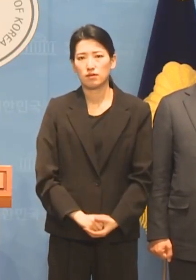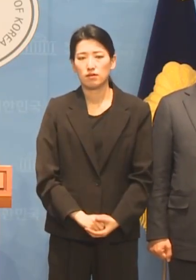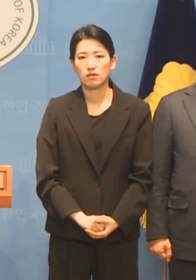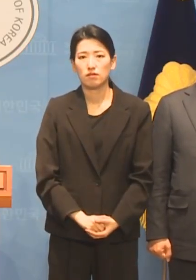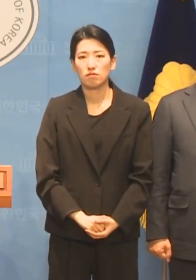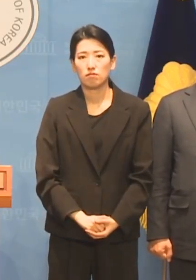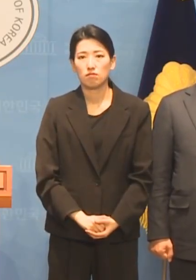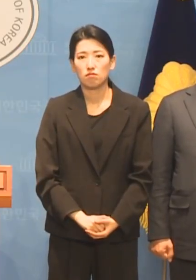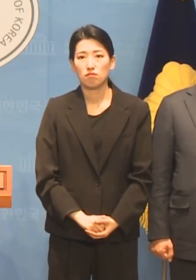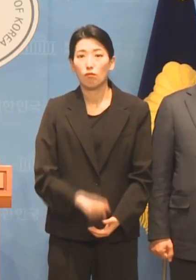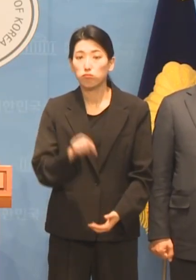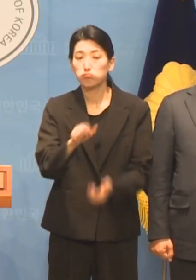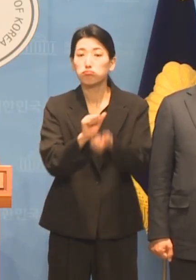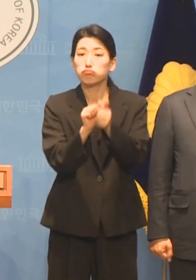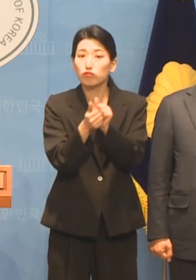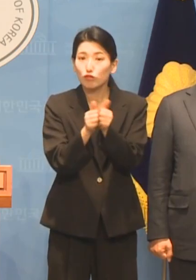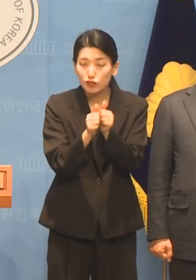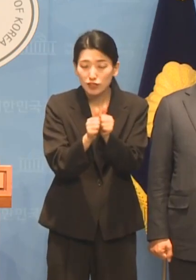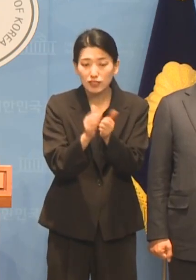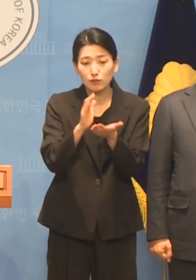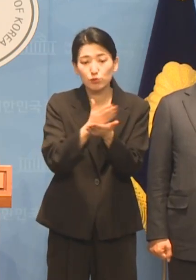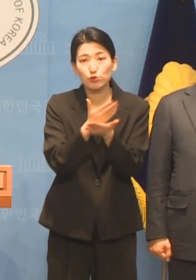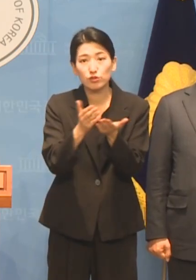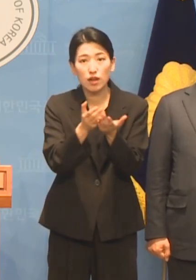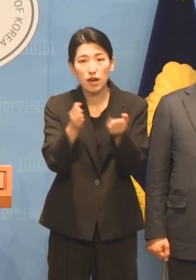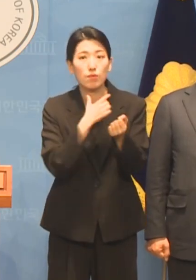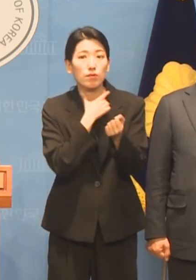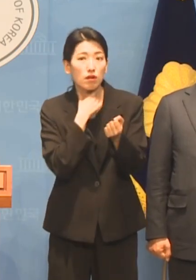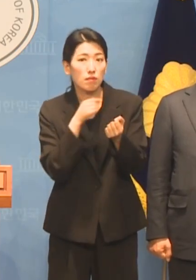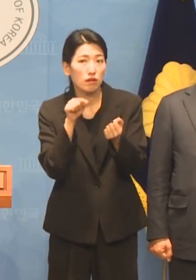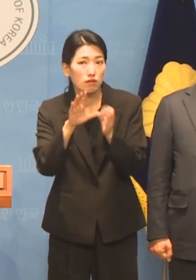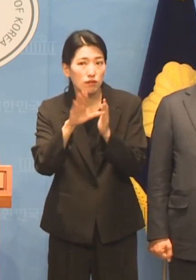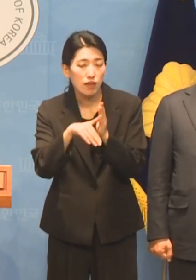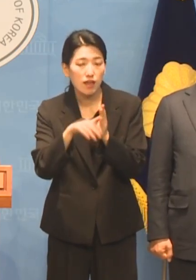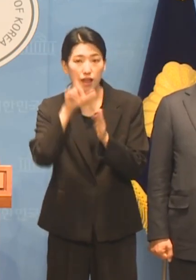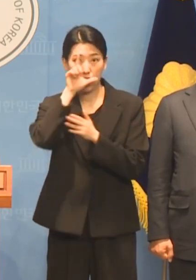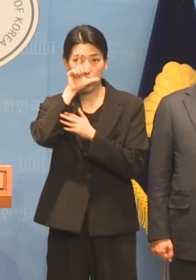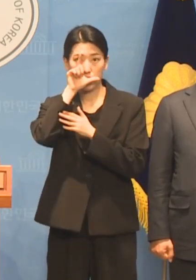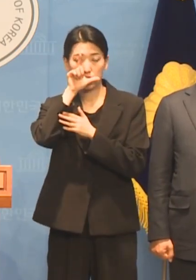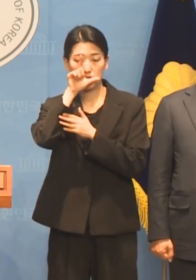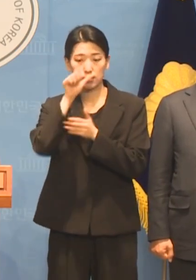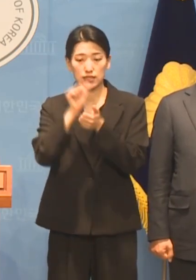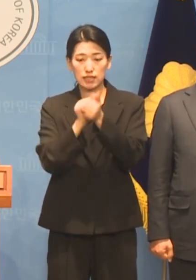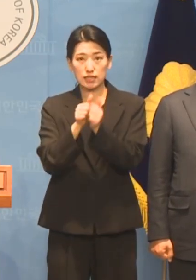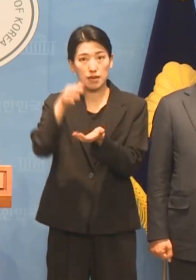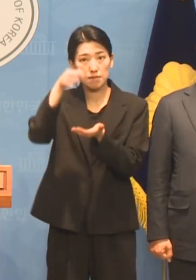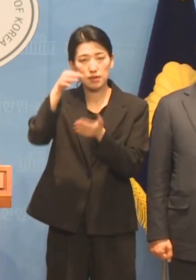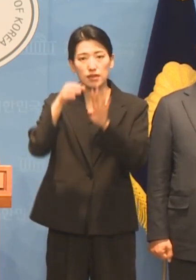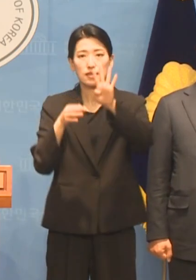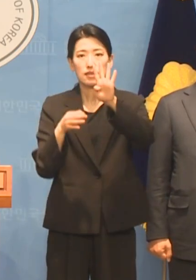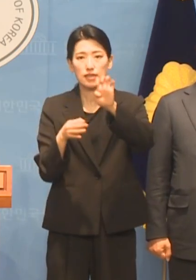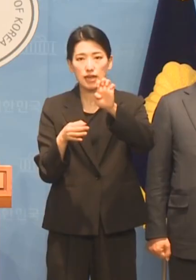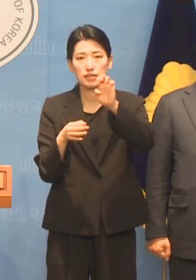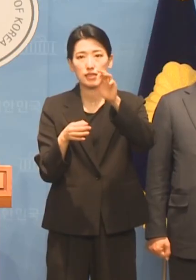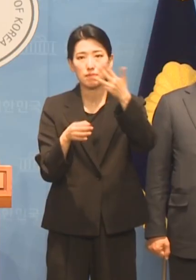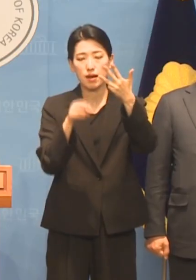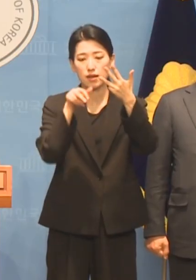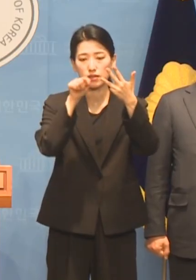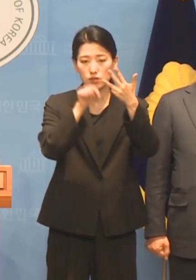물적 분할 계획 공시 전날 LG화학의 시가총액은 48.5조